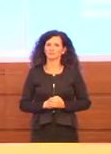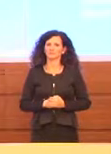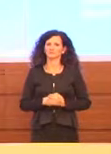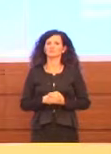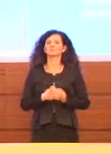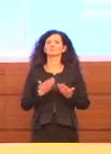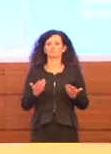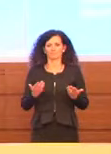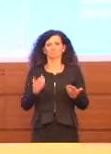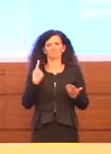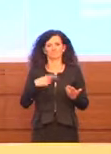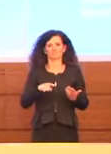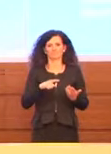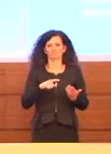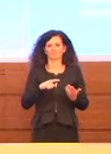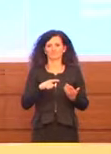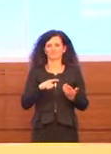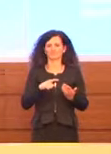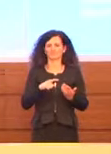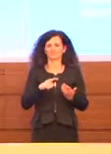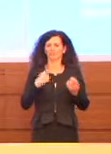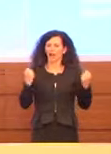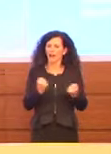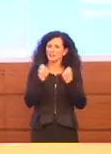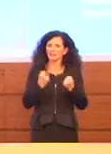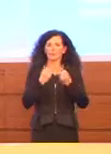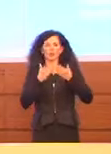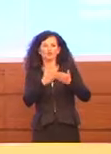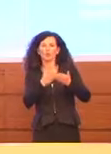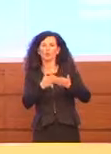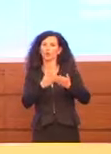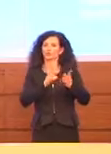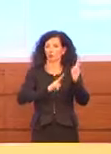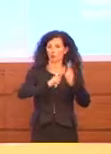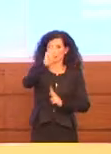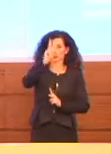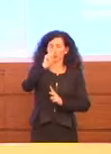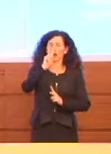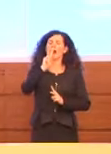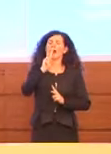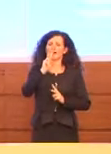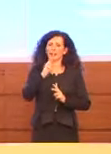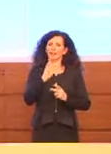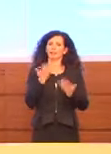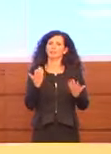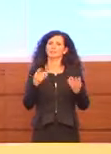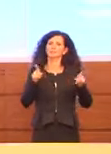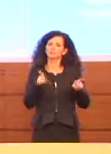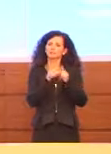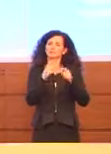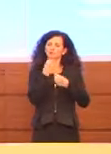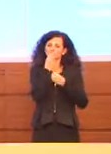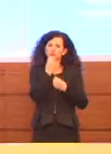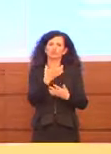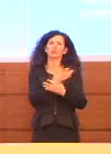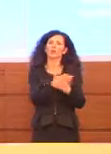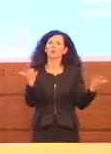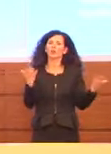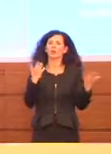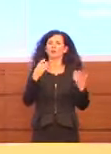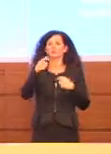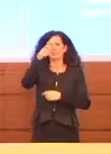attività di soccorso a livello internazionale la grande generosità che è venuto da paesi europei extra europei